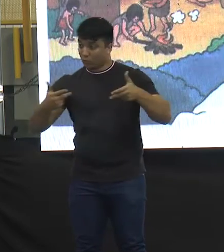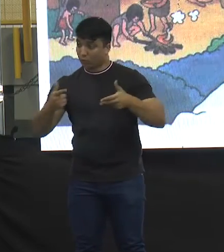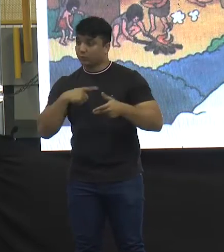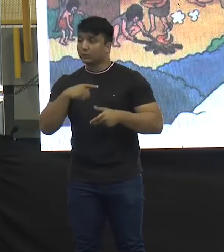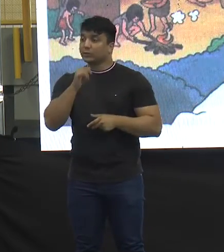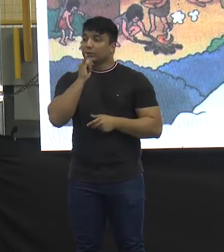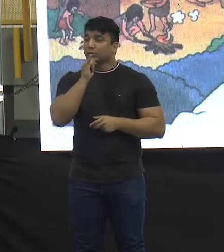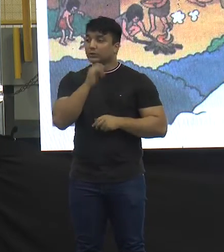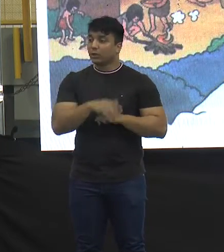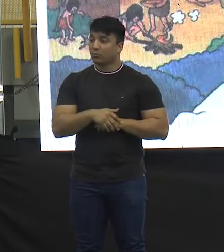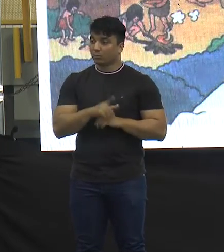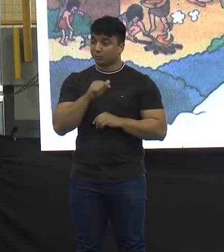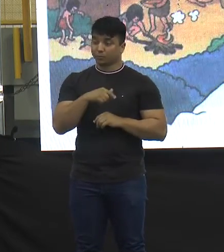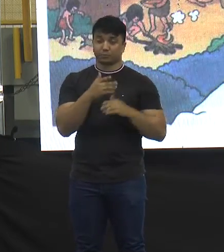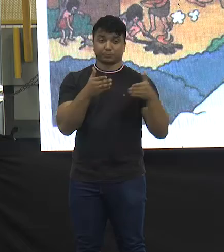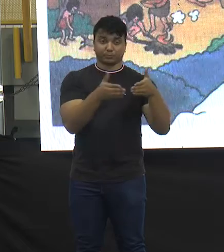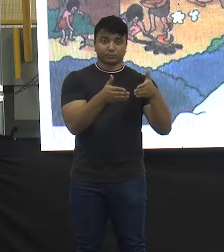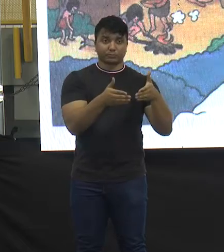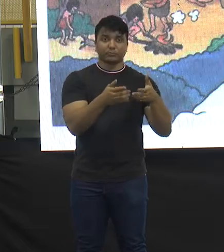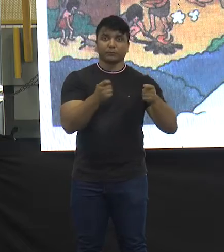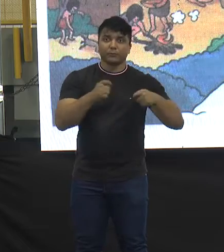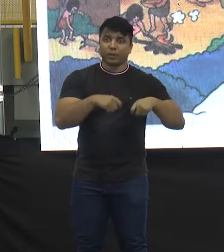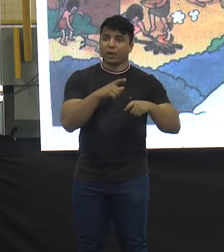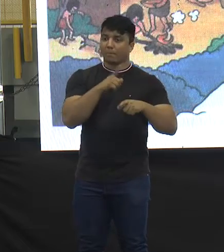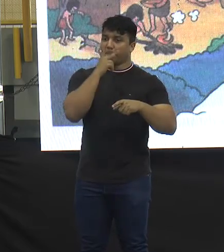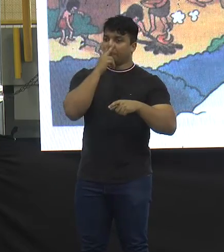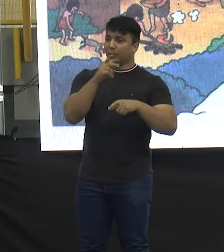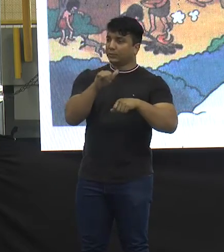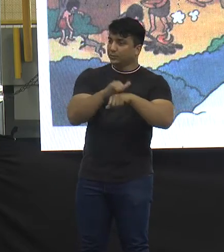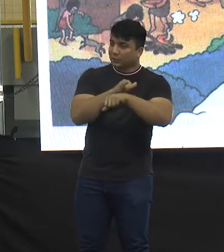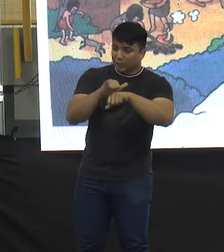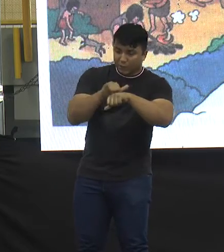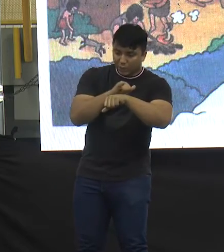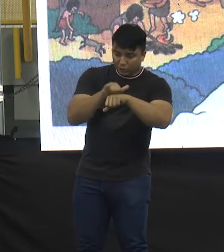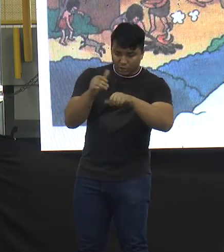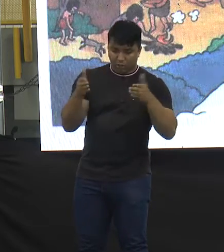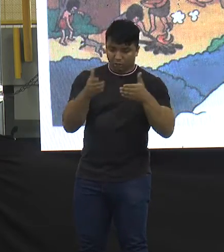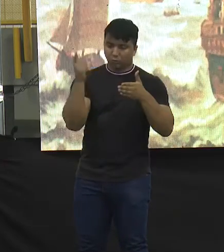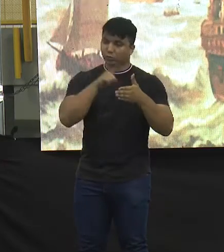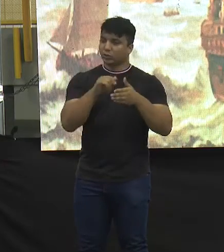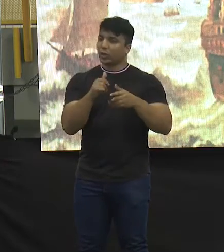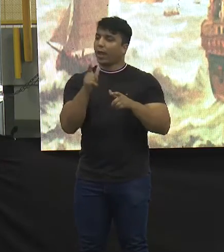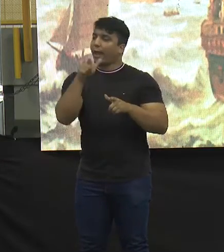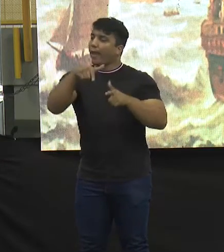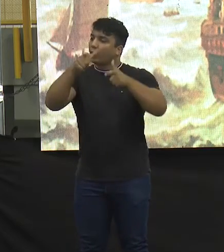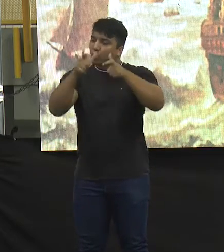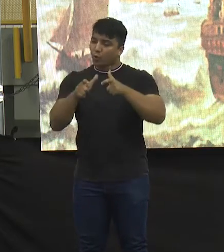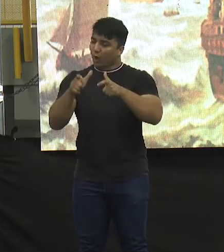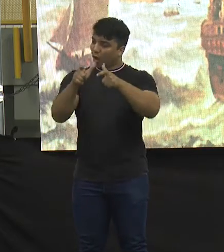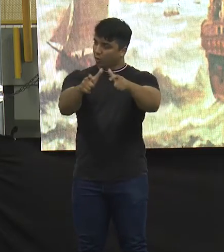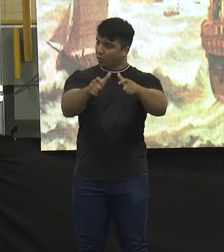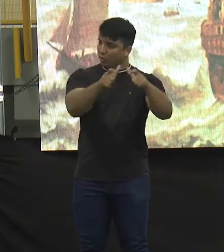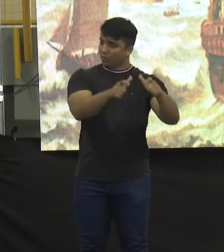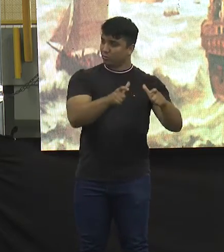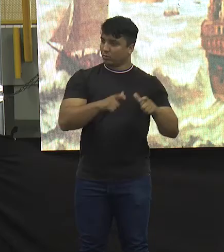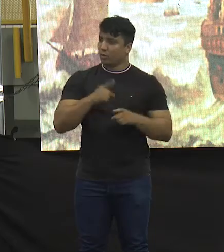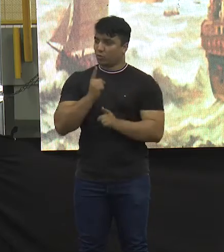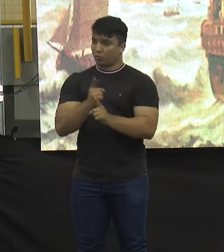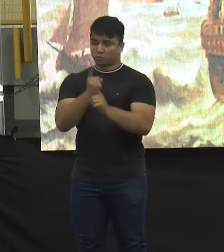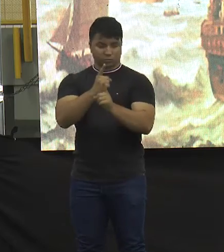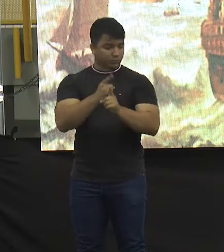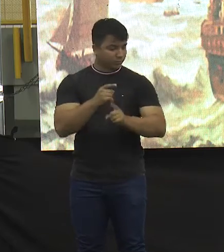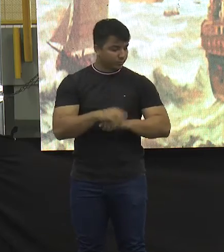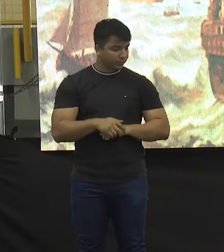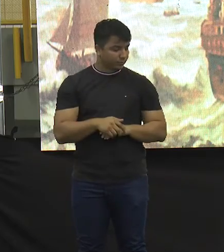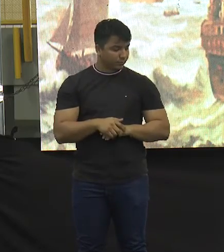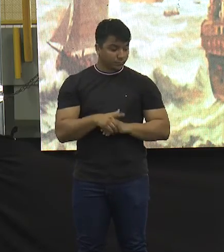então apenas coletado, você começa a aperfeiçoar essas metodologias de localização. Professor,